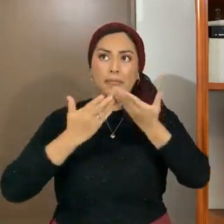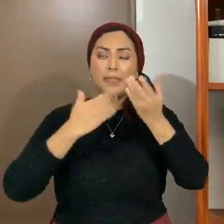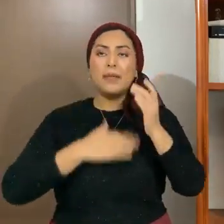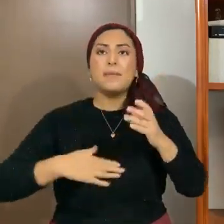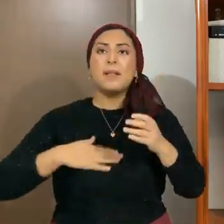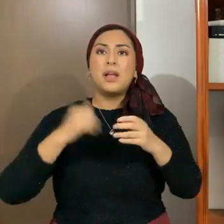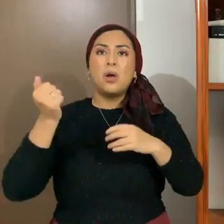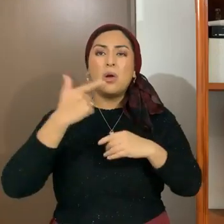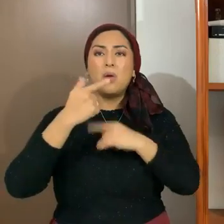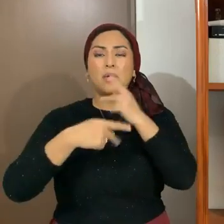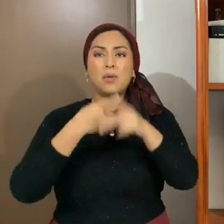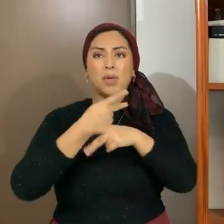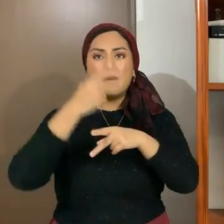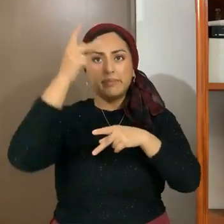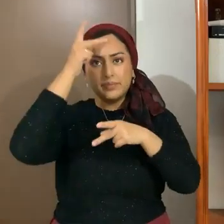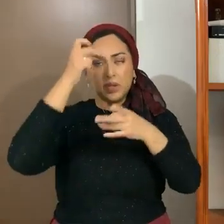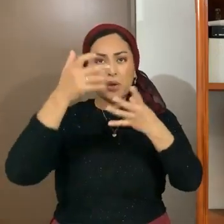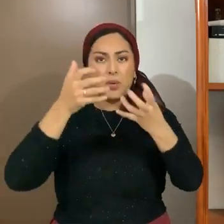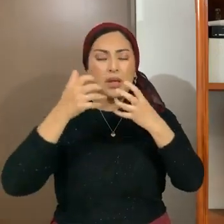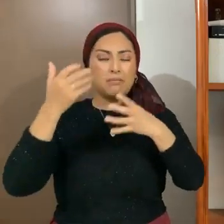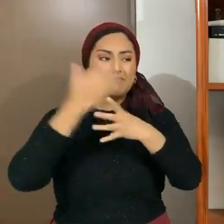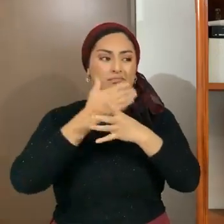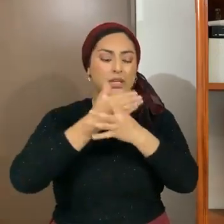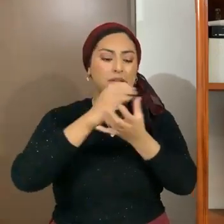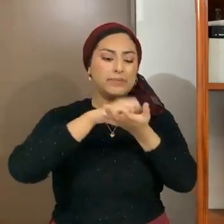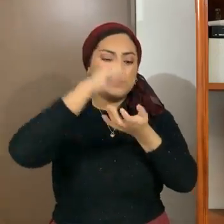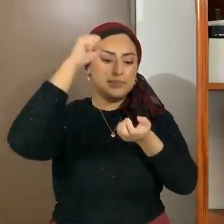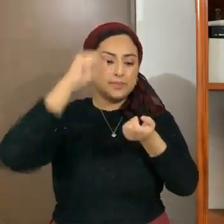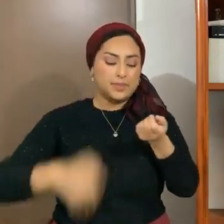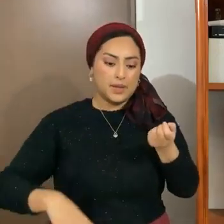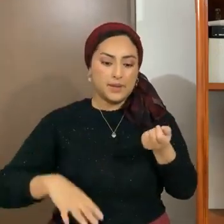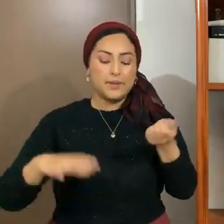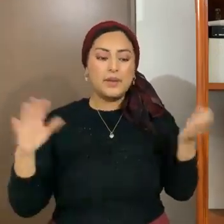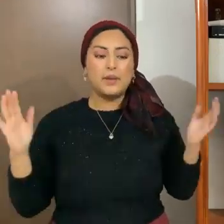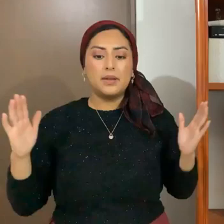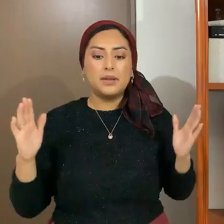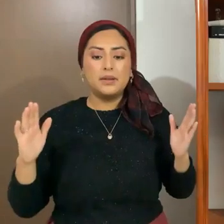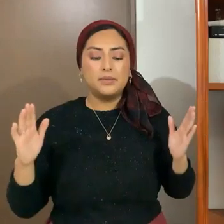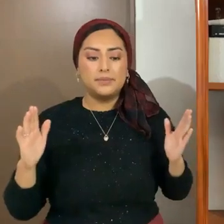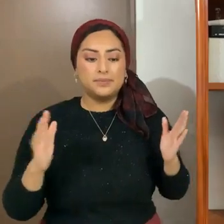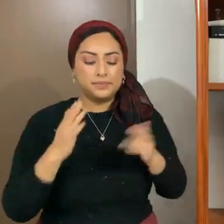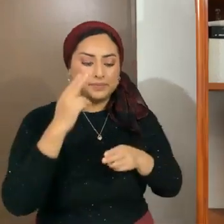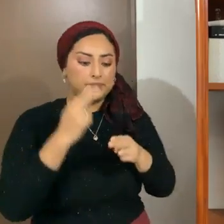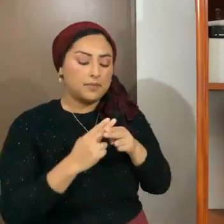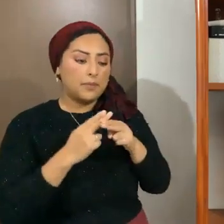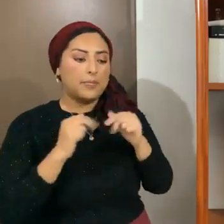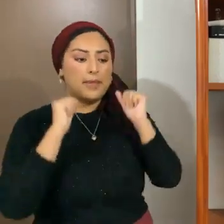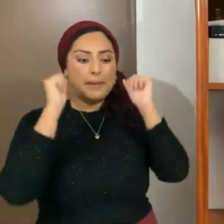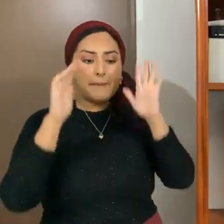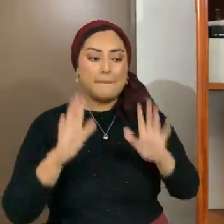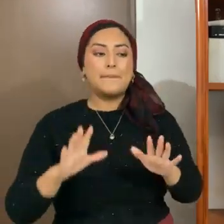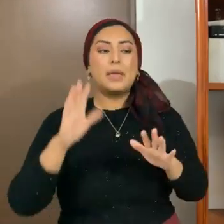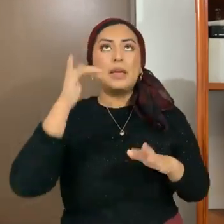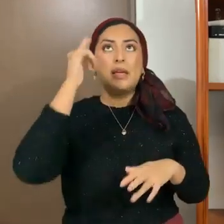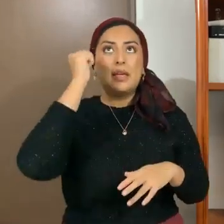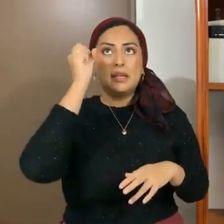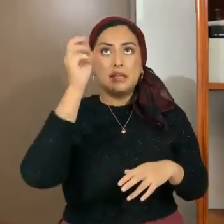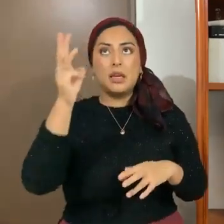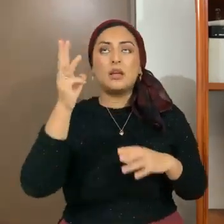favor, enmudece todo espíritu que no exalte tu nombre. Sean atados, sujetados todos los hombres fuertes, echados fuera en el nombre bendito de Yahshua